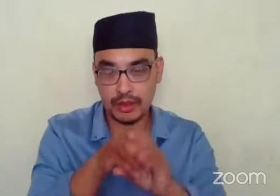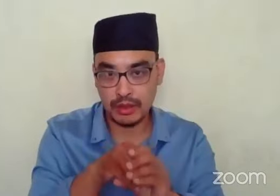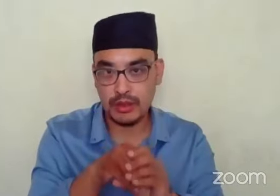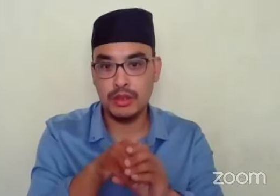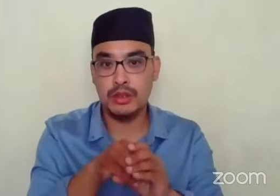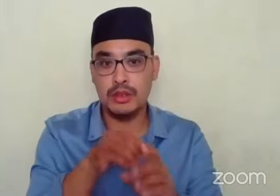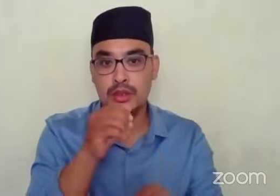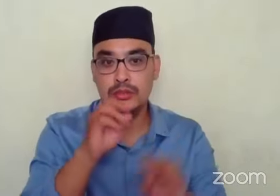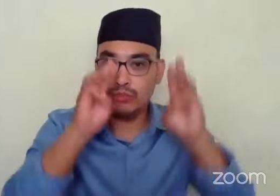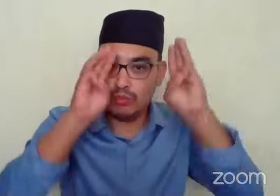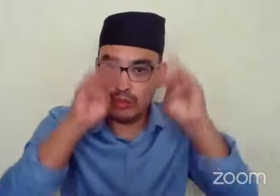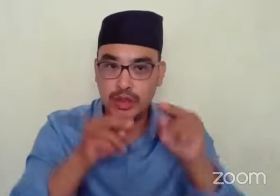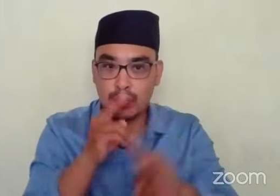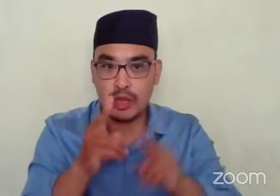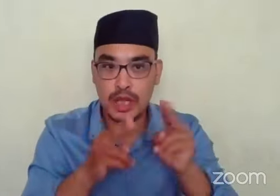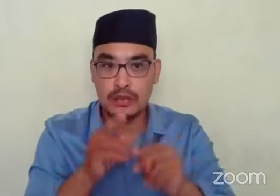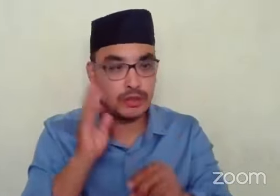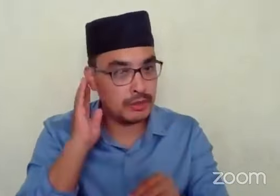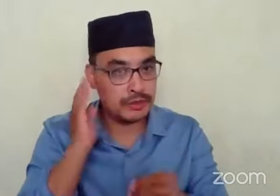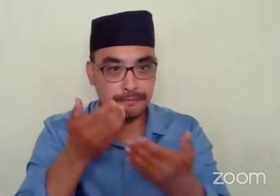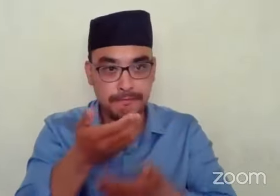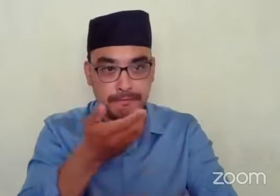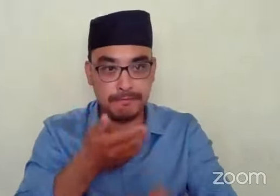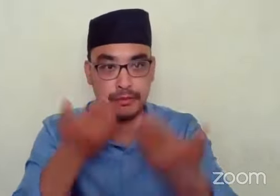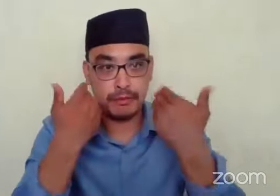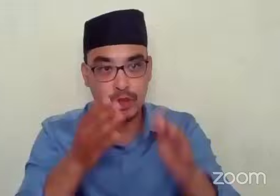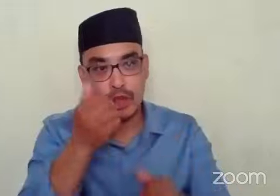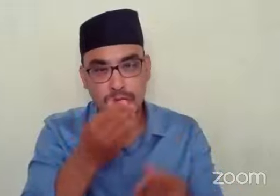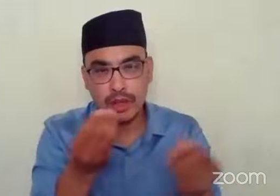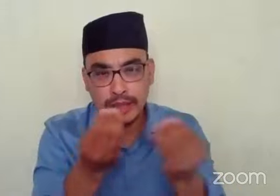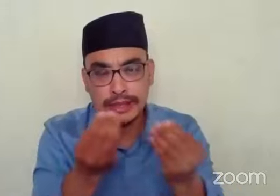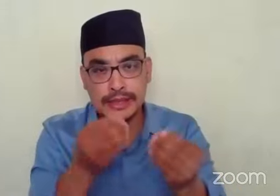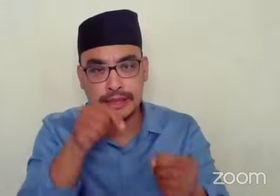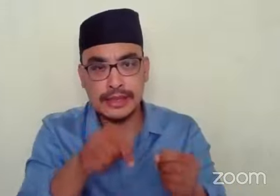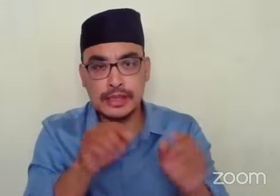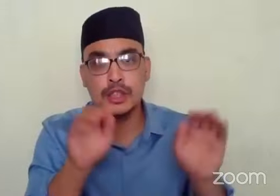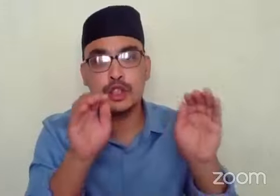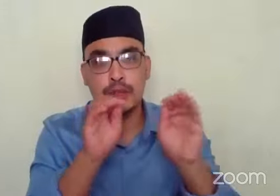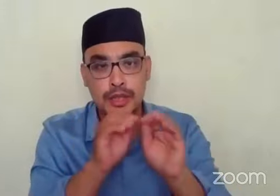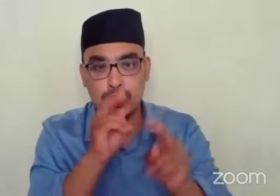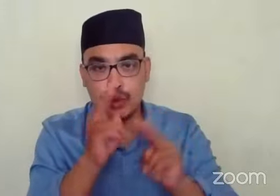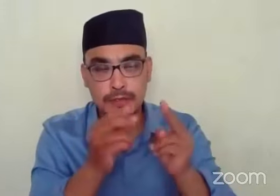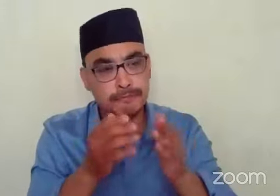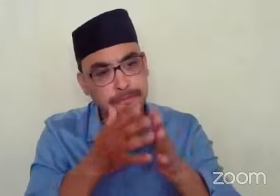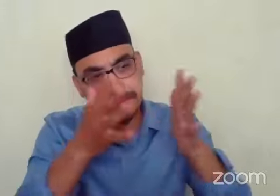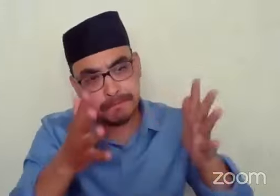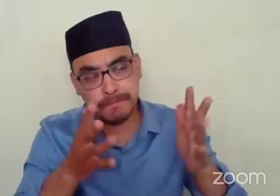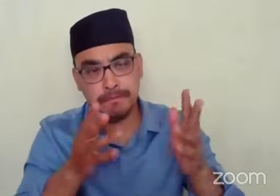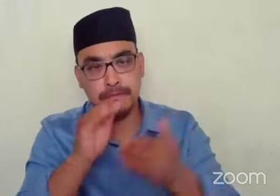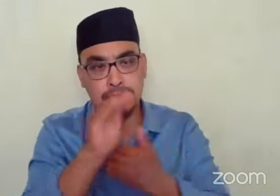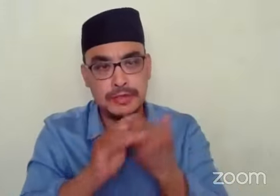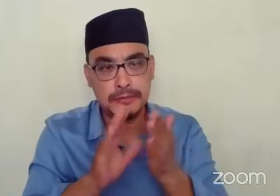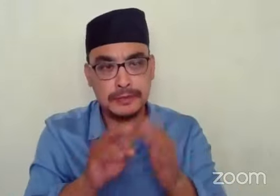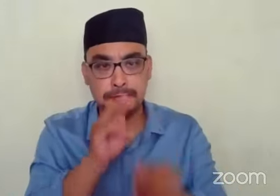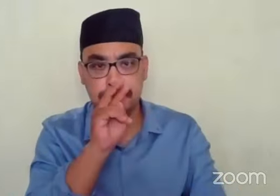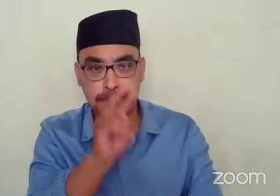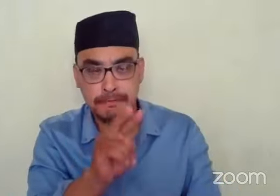कति महत्त्वपूर्ण कुराहरू आइसकेको छ. अब यही कुरालाई अब अलिकति अझ बृहत रूपमा हेर्दाखेरि होइन